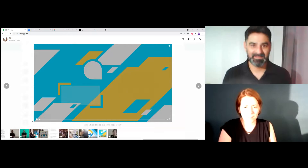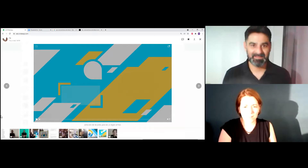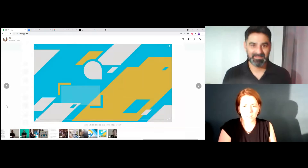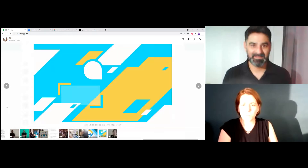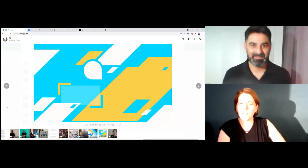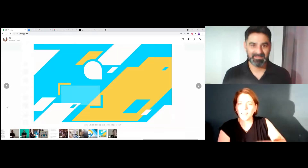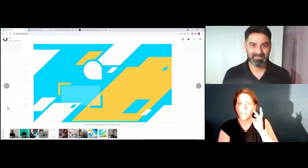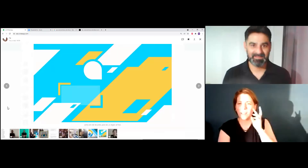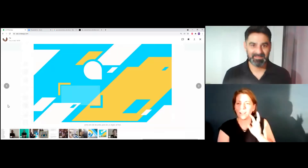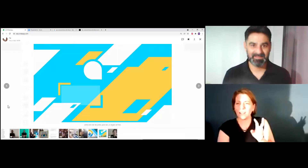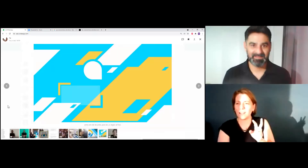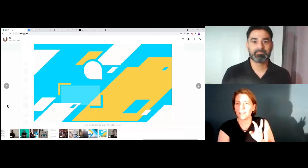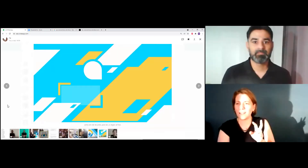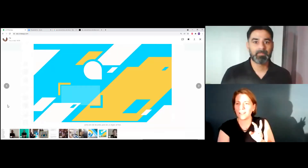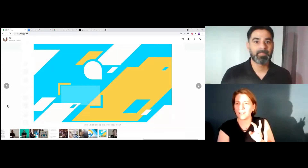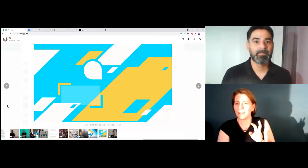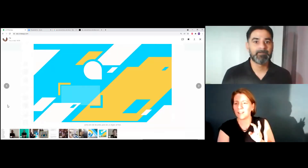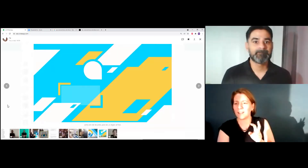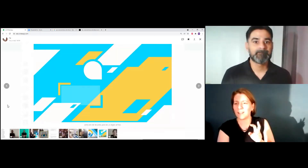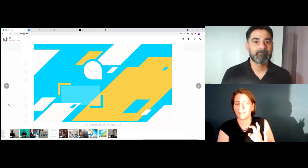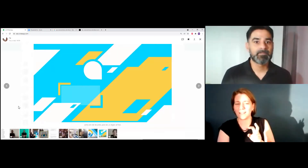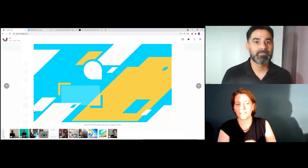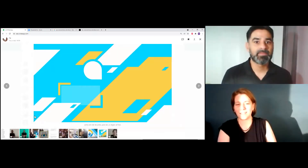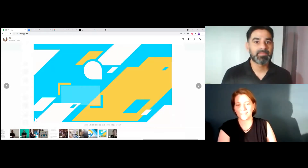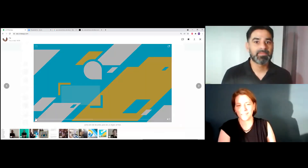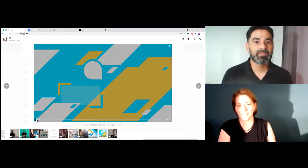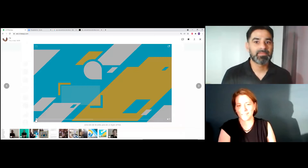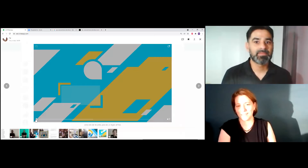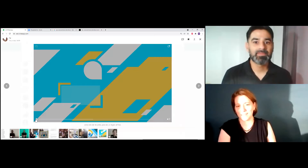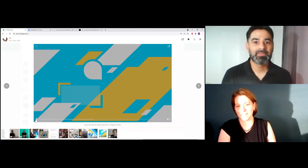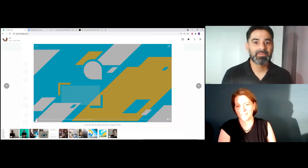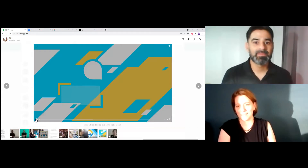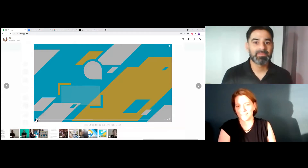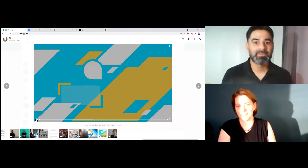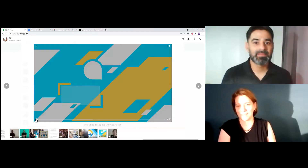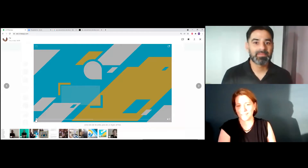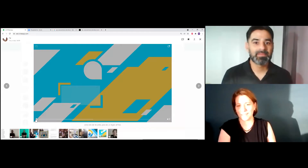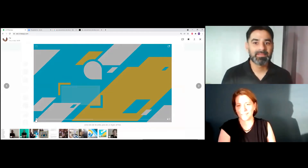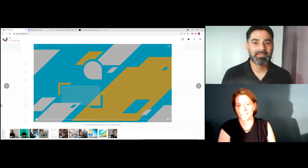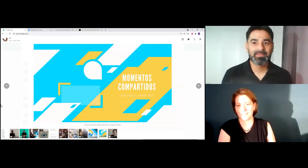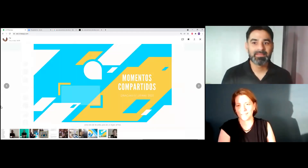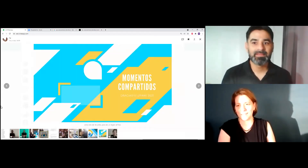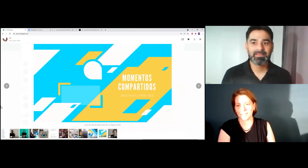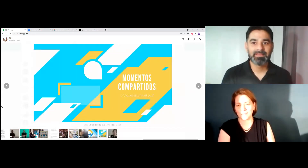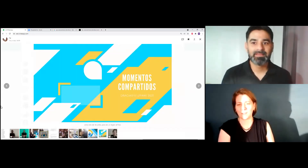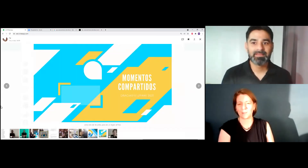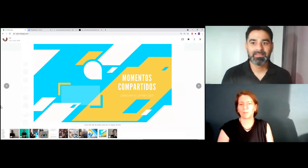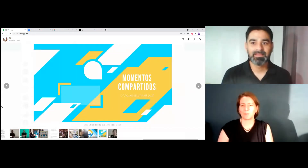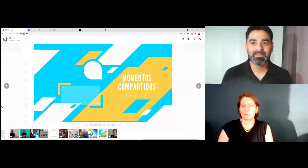¿Se ve ahí? Sí, ya empezó. Lo veo. O sea, todavía no empezó, empezaste a compartir. Empezó, pero se ve. Se